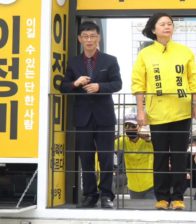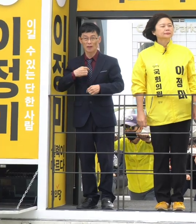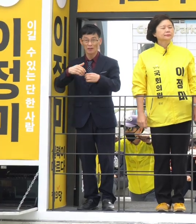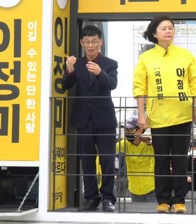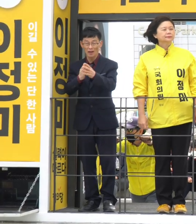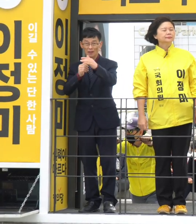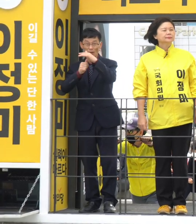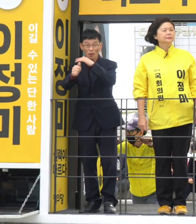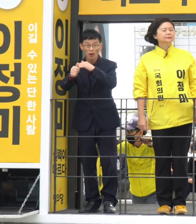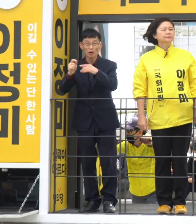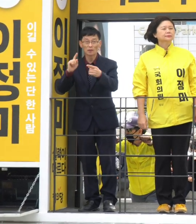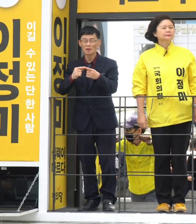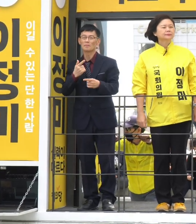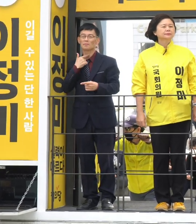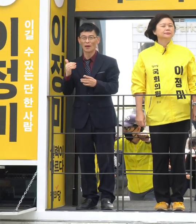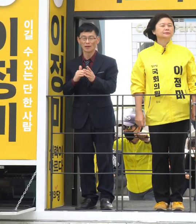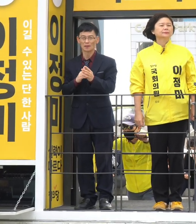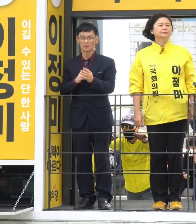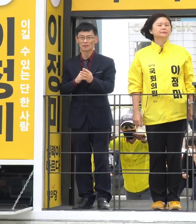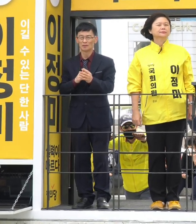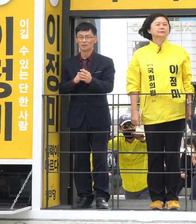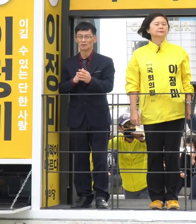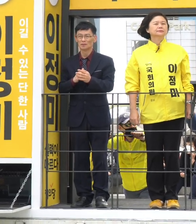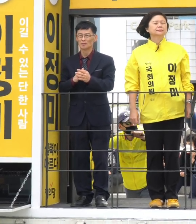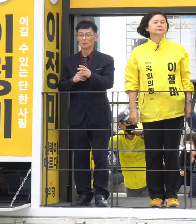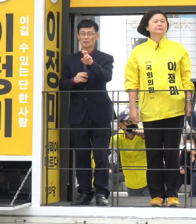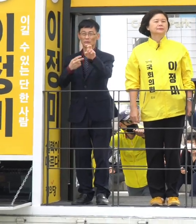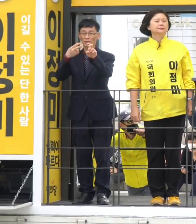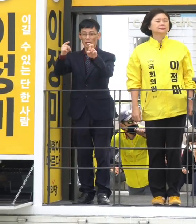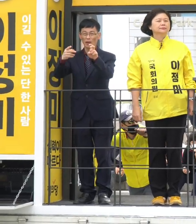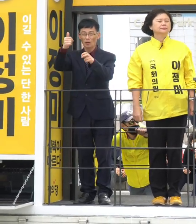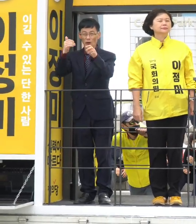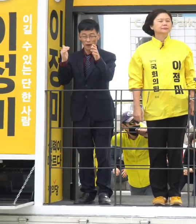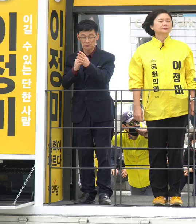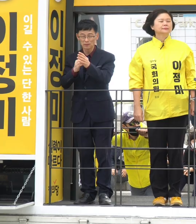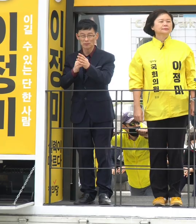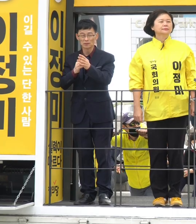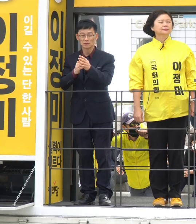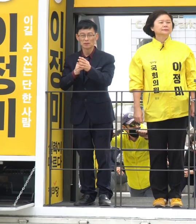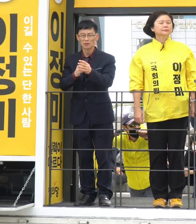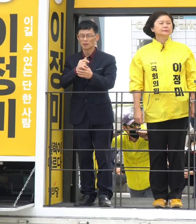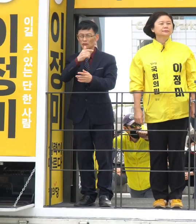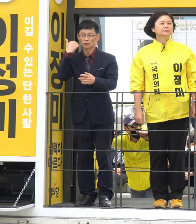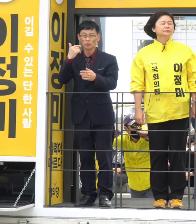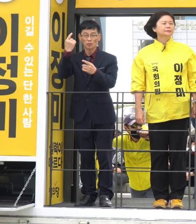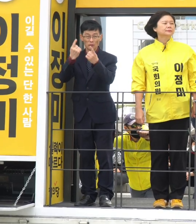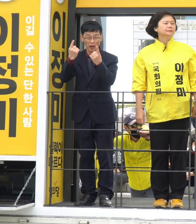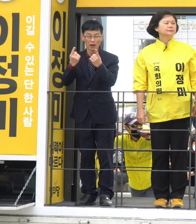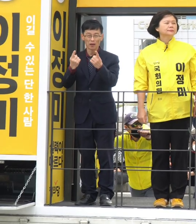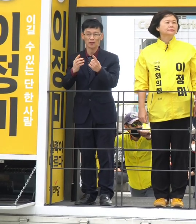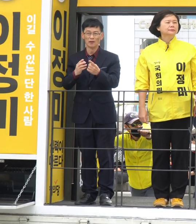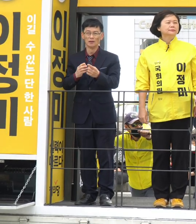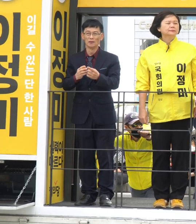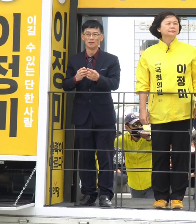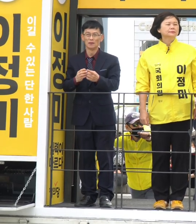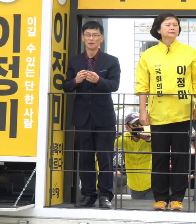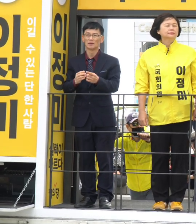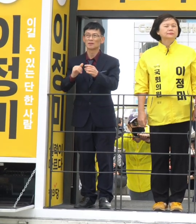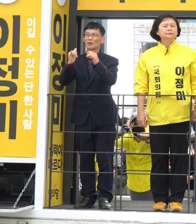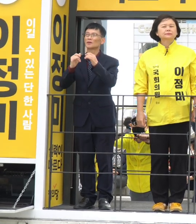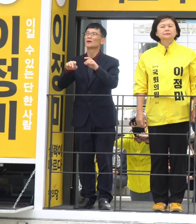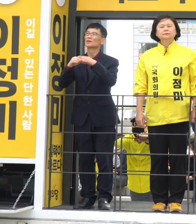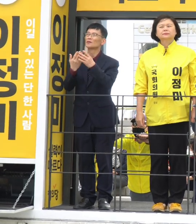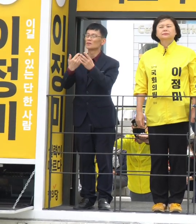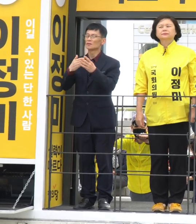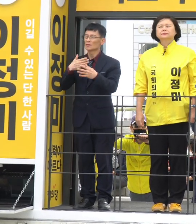정의당 대표를 역임하고 20대 국회에서 그 누구보다도 사회적